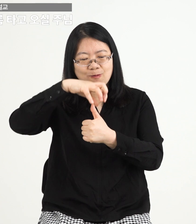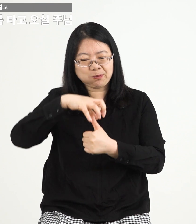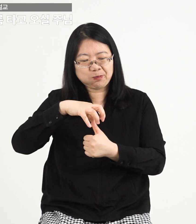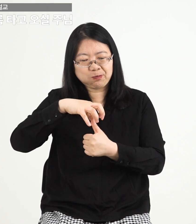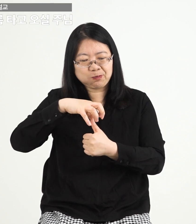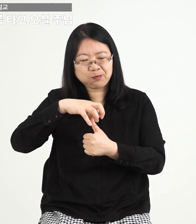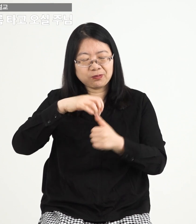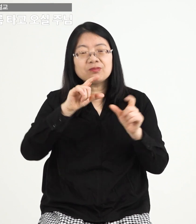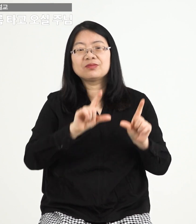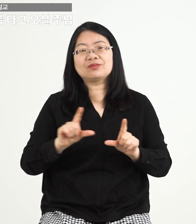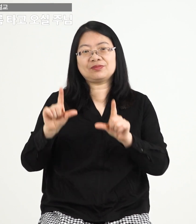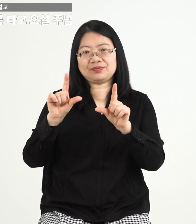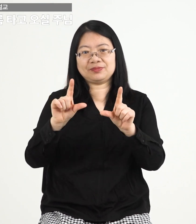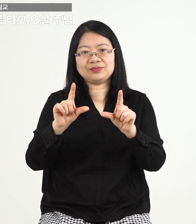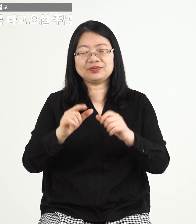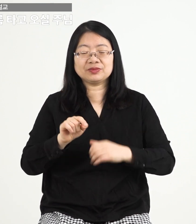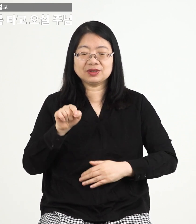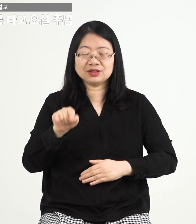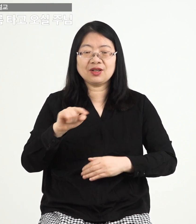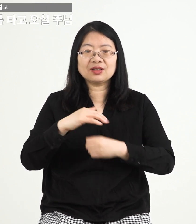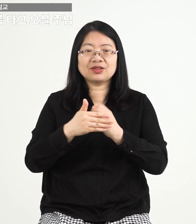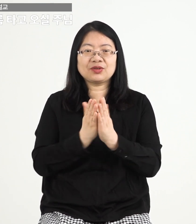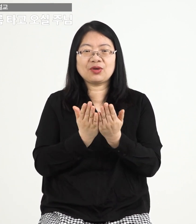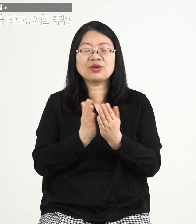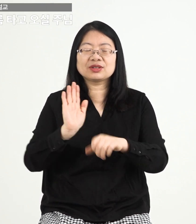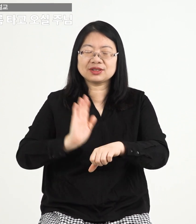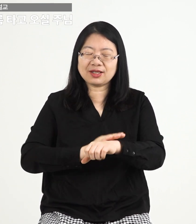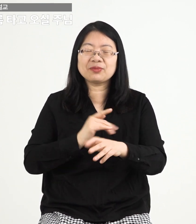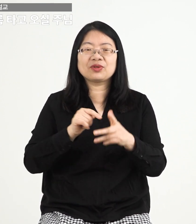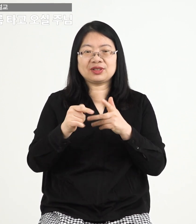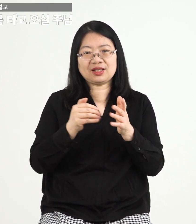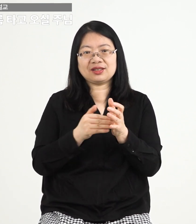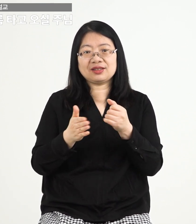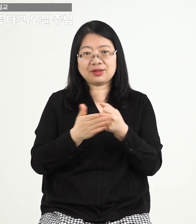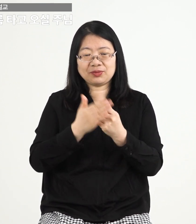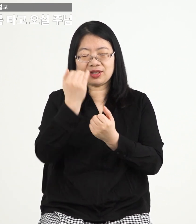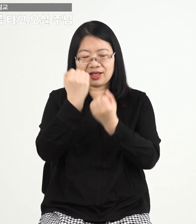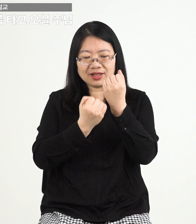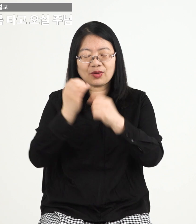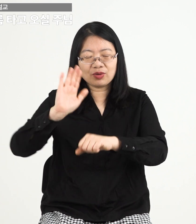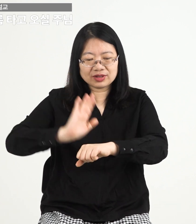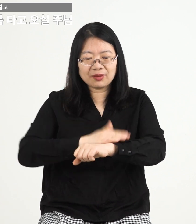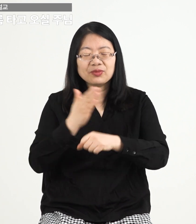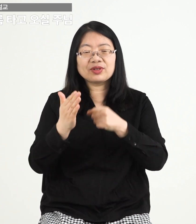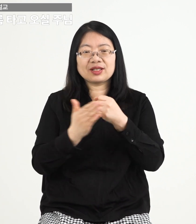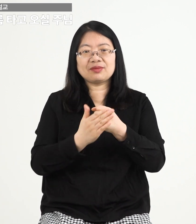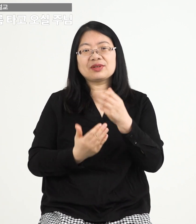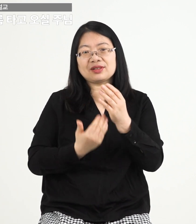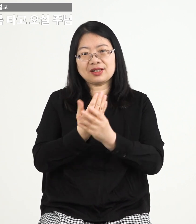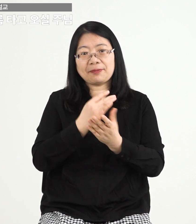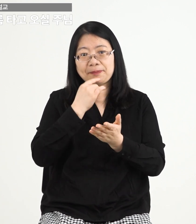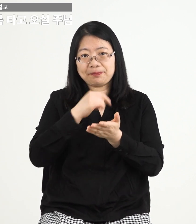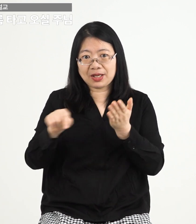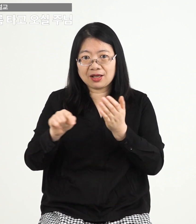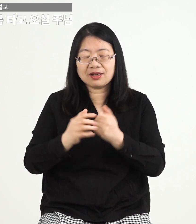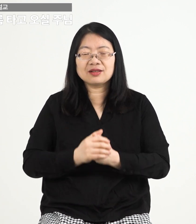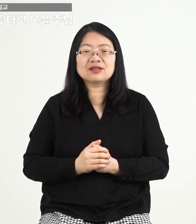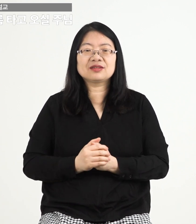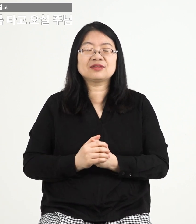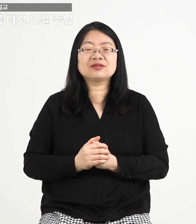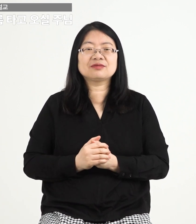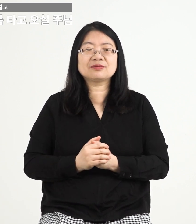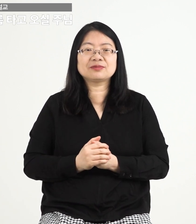압박감에 살게 만들어요. 그건 성경을 잘못 이해하고 해석한 피해들입니다. 그래서 오늘